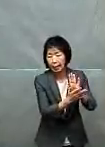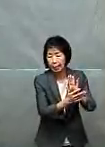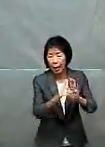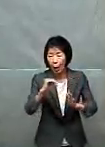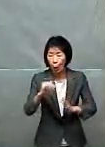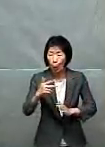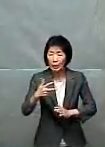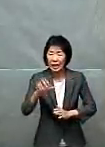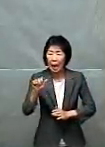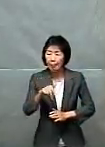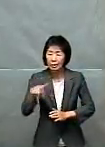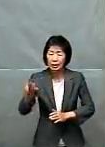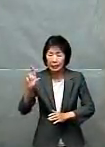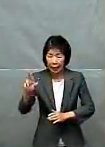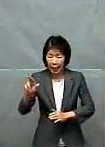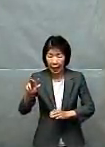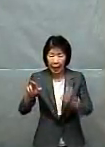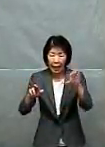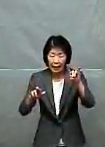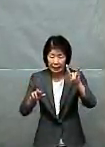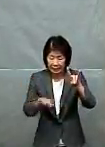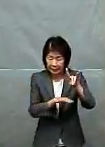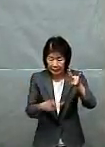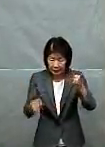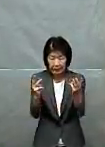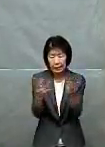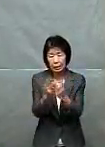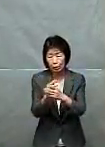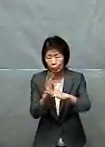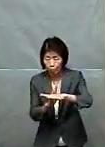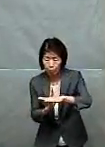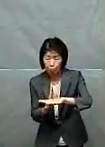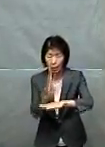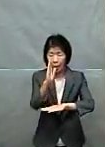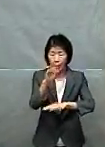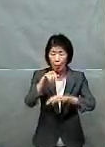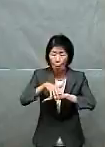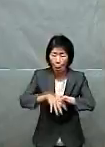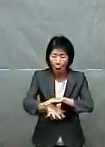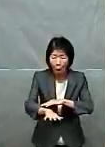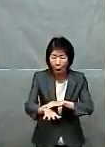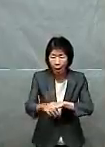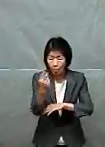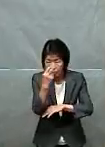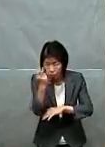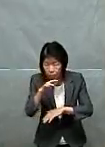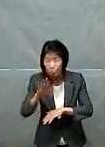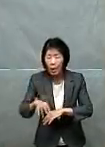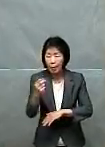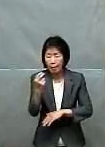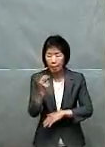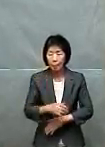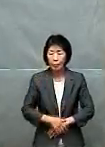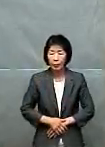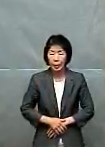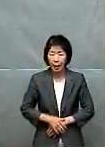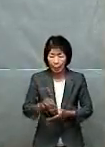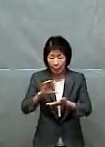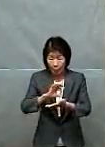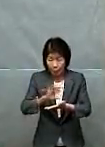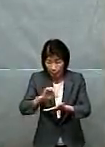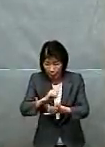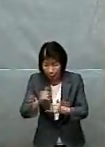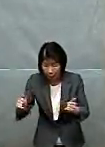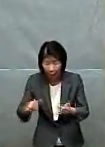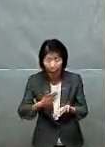油から基準値を超える放射性物質が検出され、消費者の皆様および県